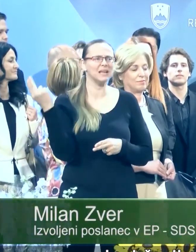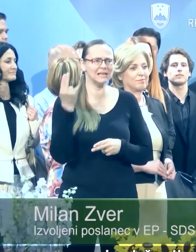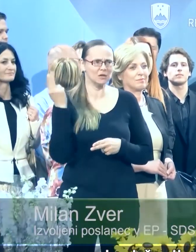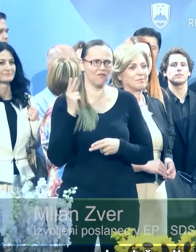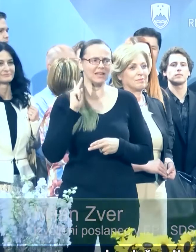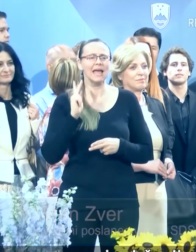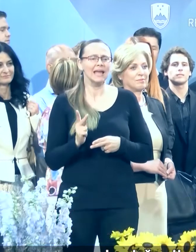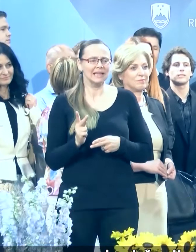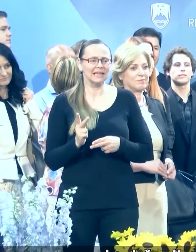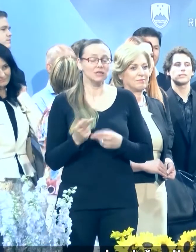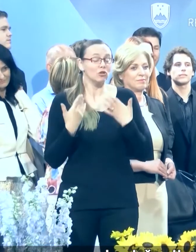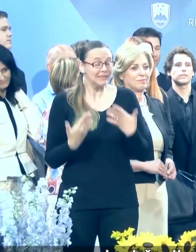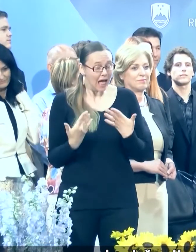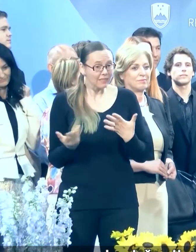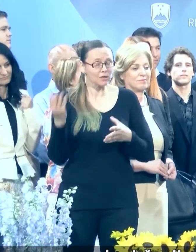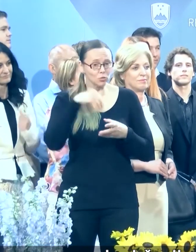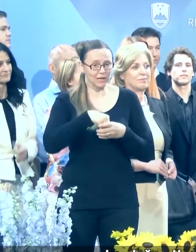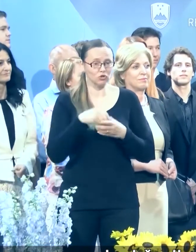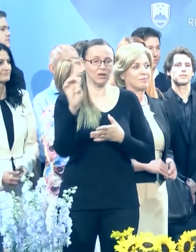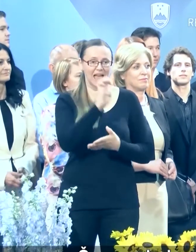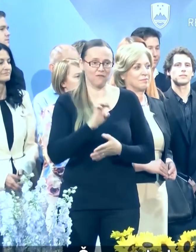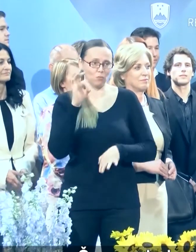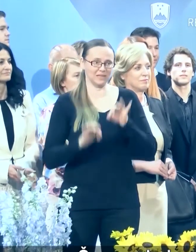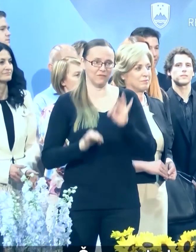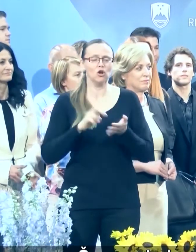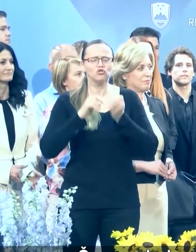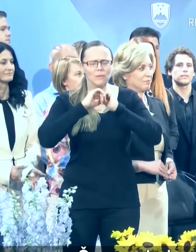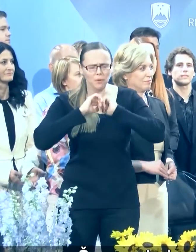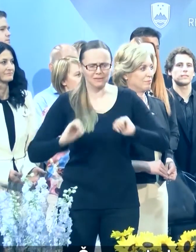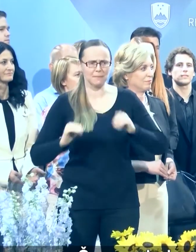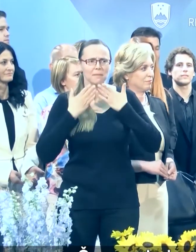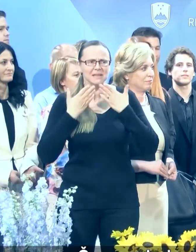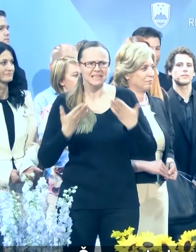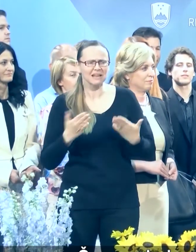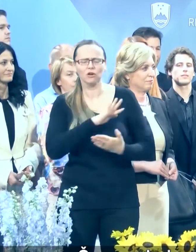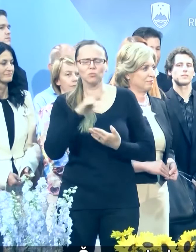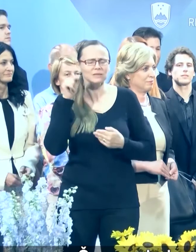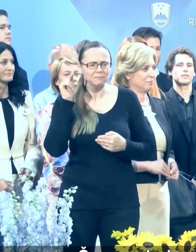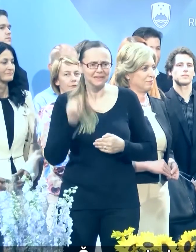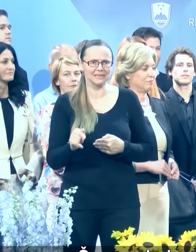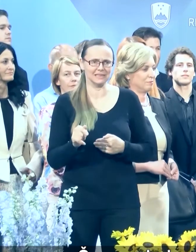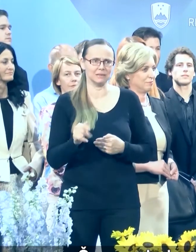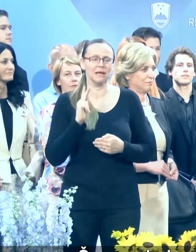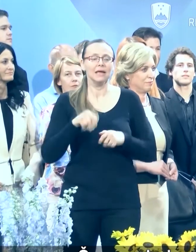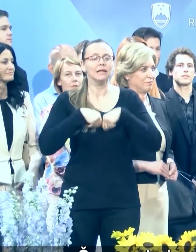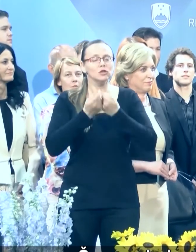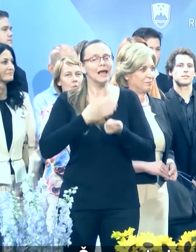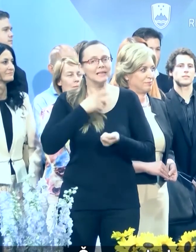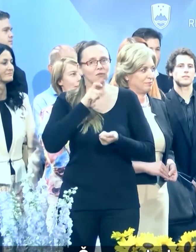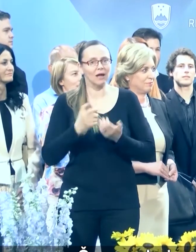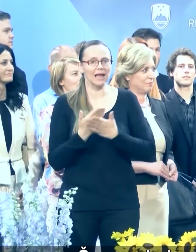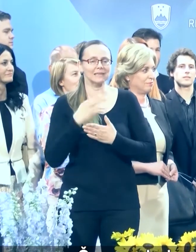so se danes udeležili evropskih volitev. Še posebej pa se zahvaljujem vsem tistim, ki so dali svoj glas